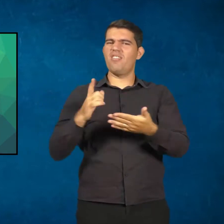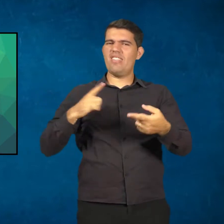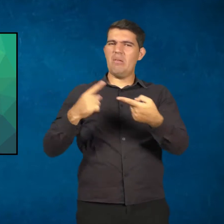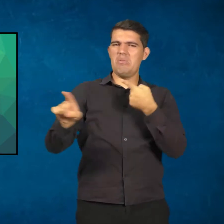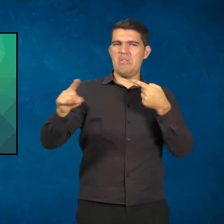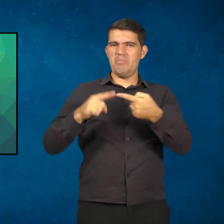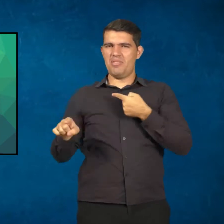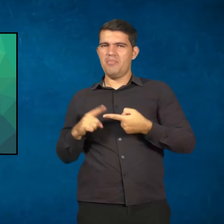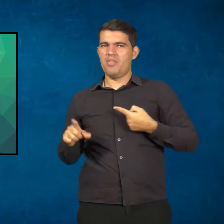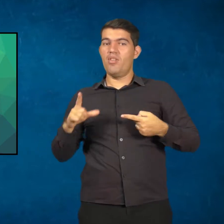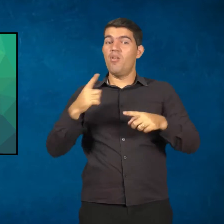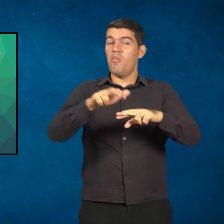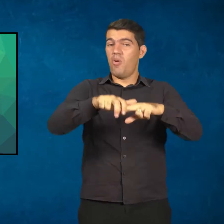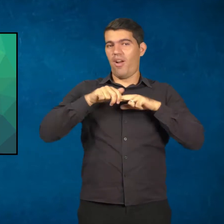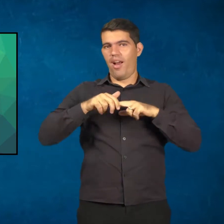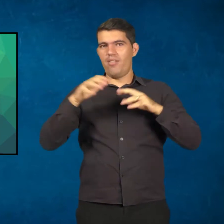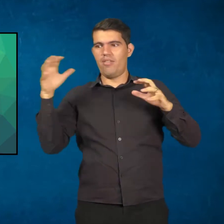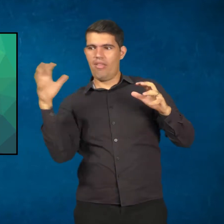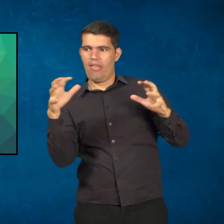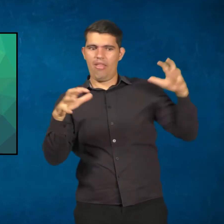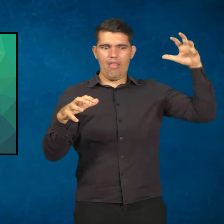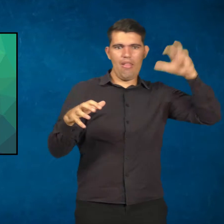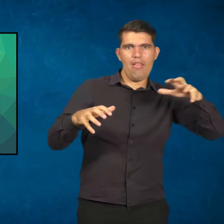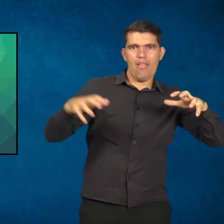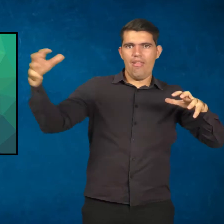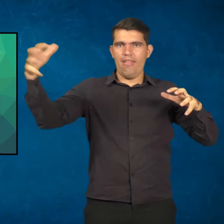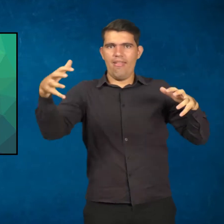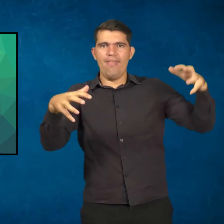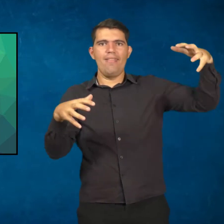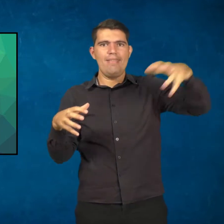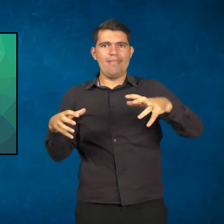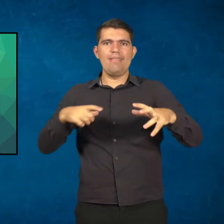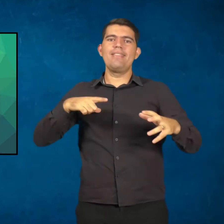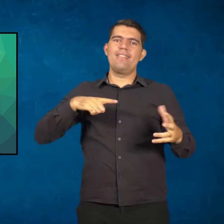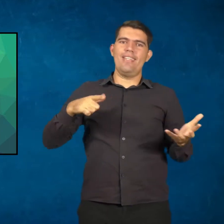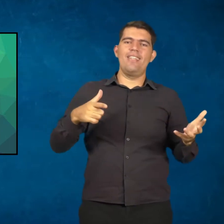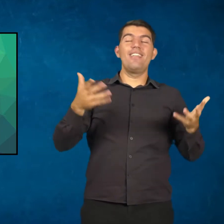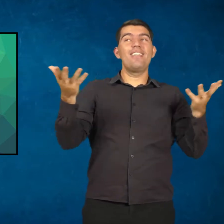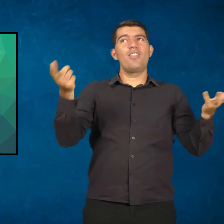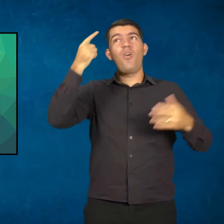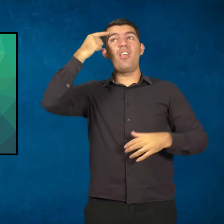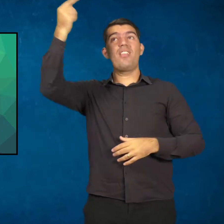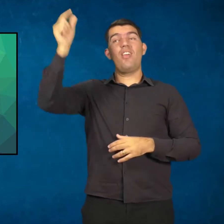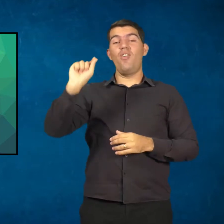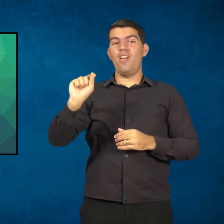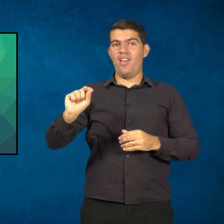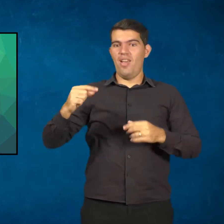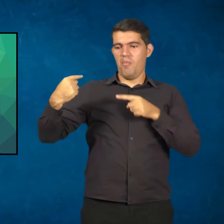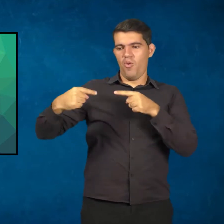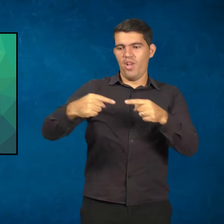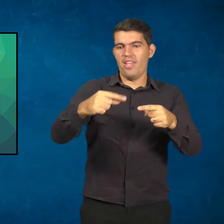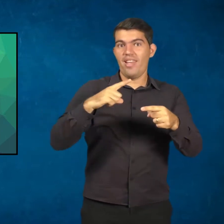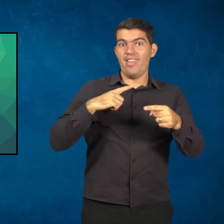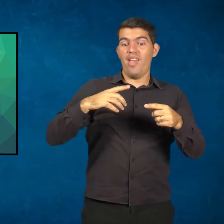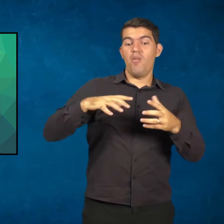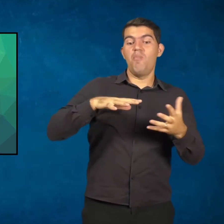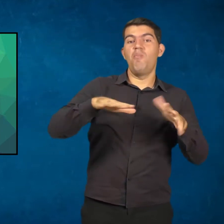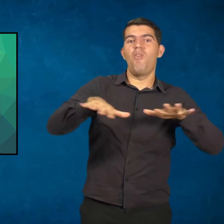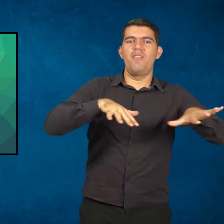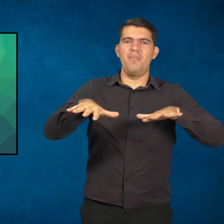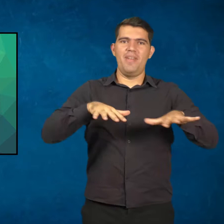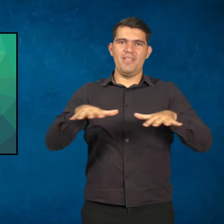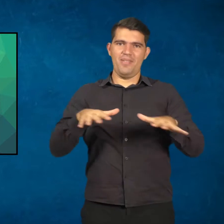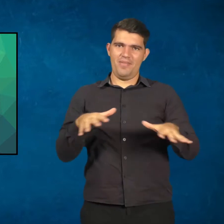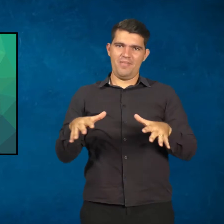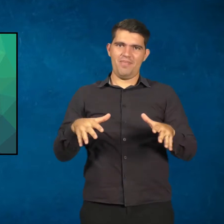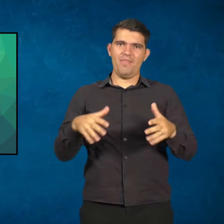em influências. E reside aí a ideia de que as políticas, elas se movimentam. E essa